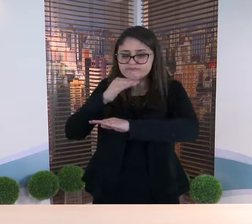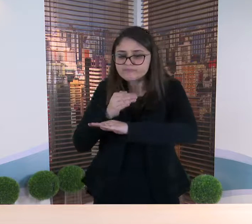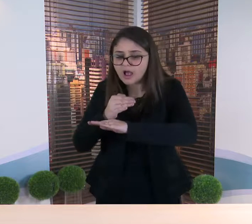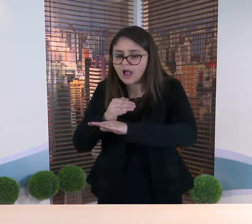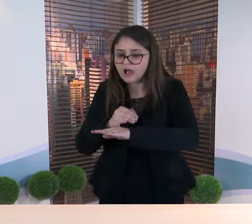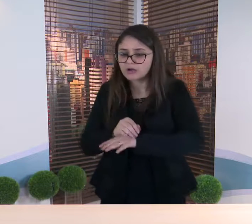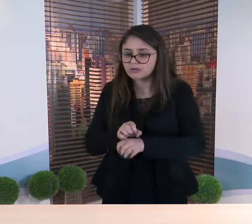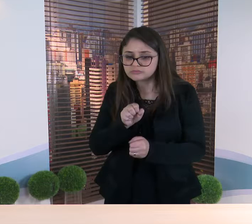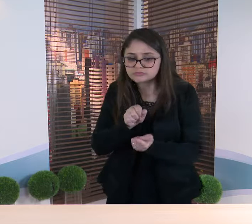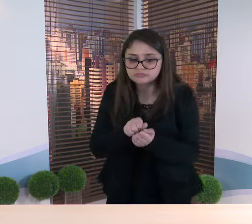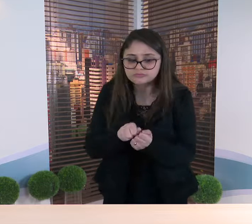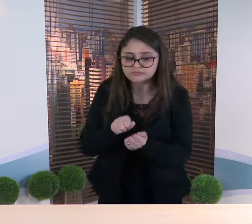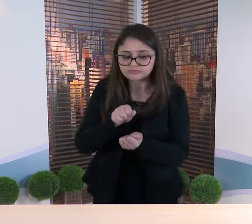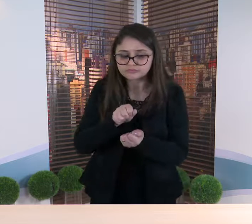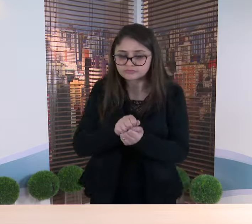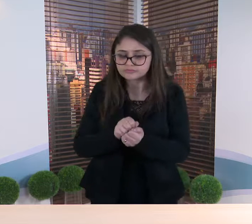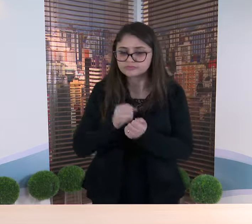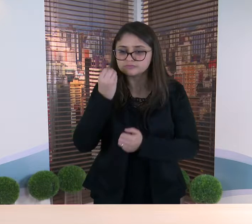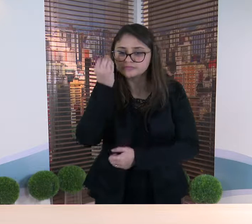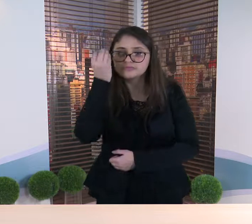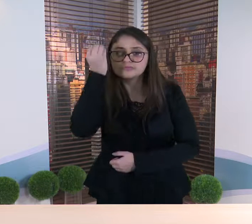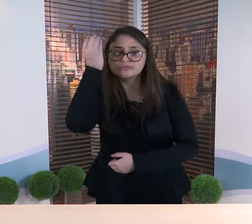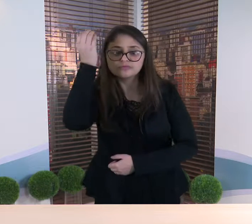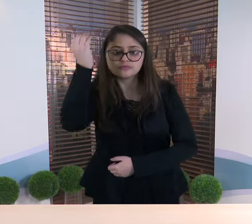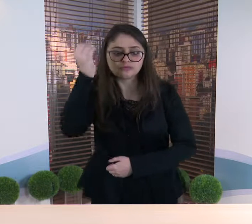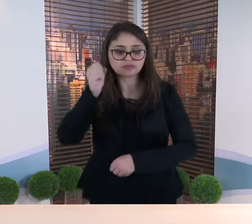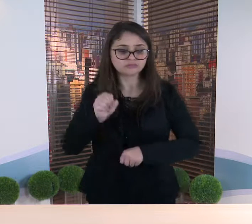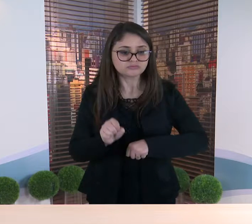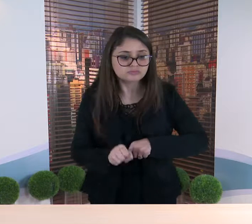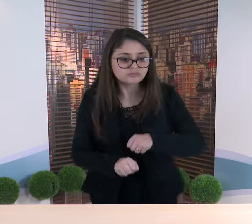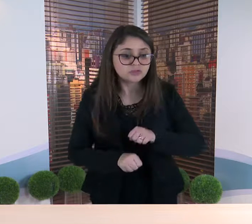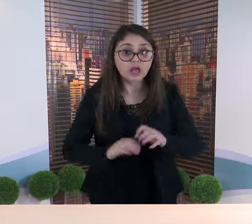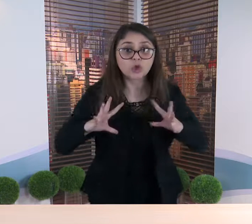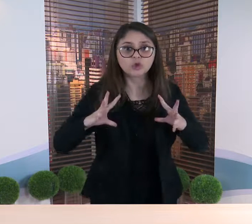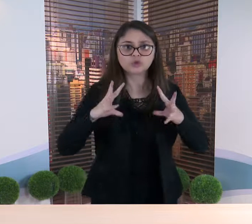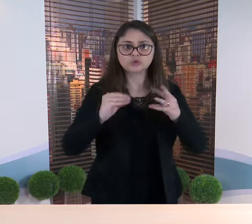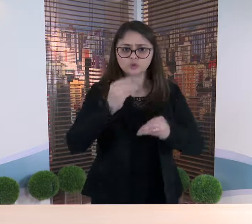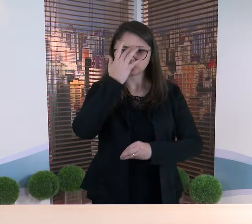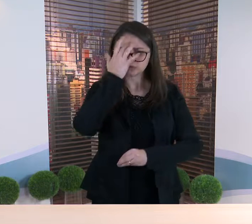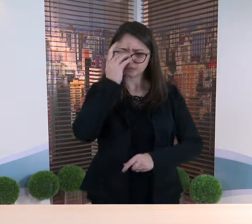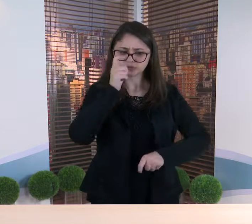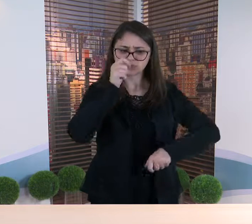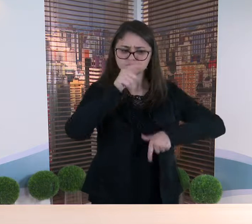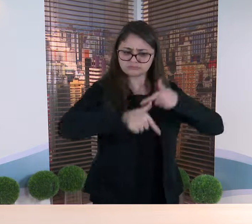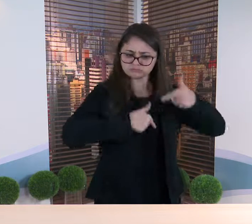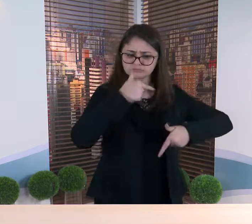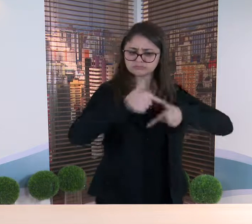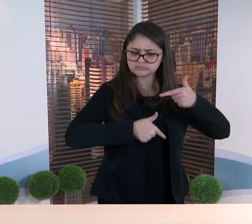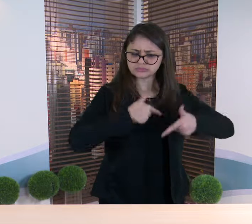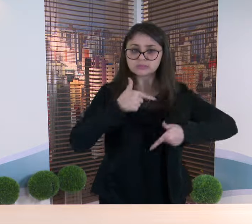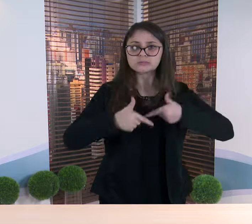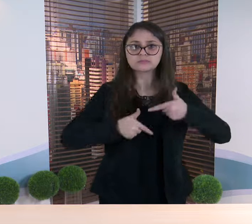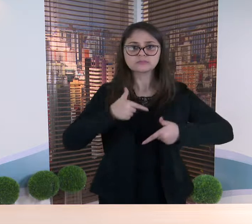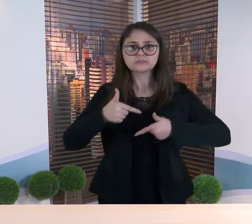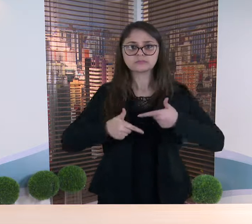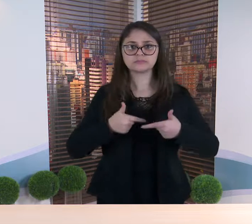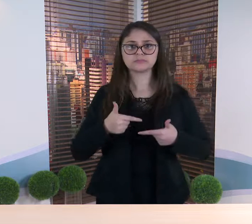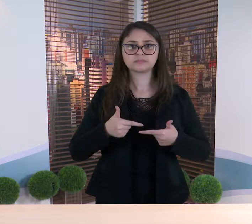estrada de caravanas. Todos os trabalhadores do campo estão ocupados, lidando com os animais que conhecem